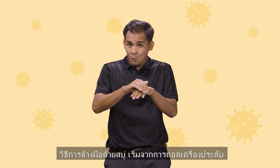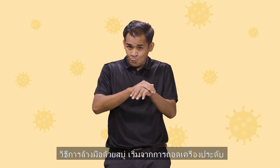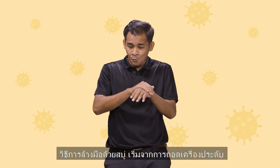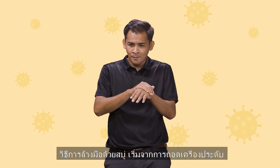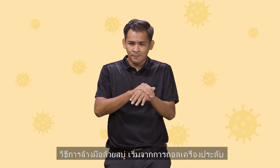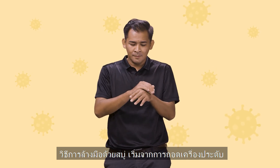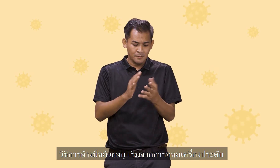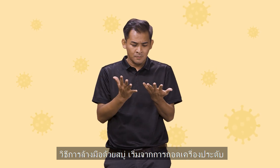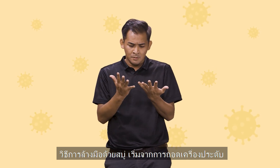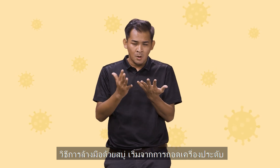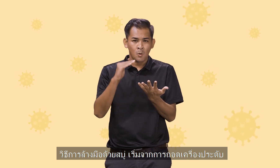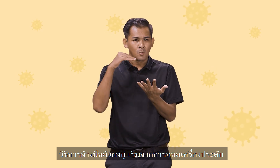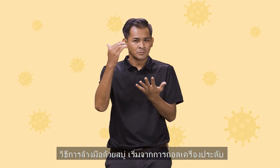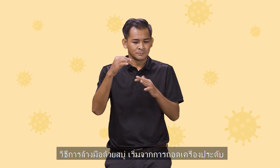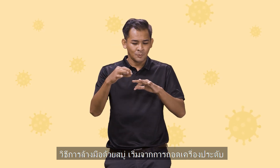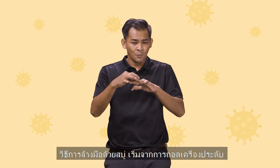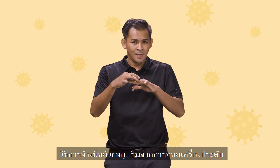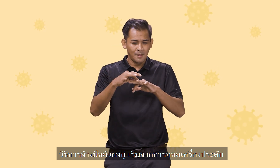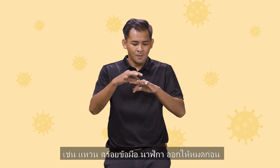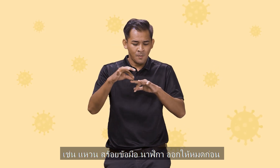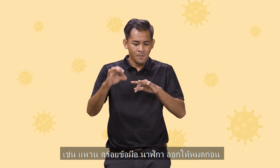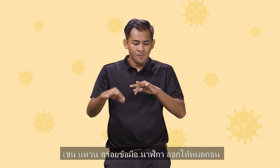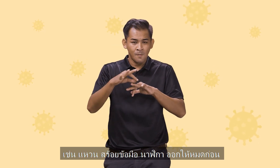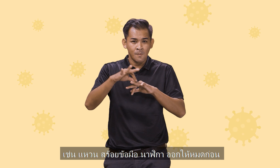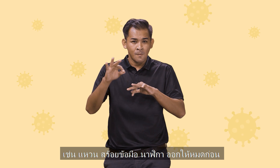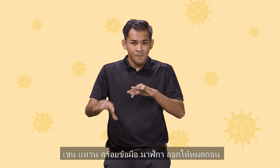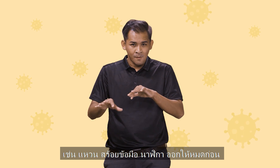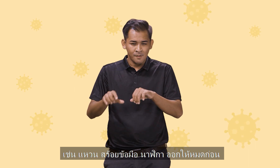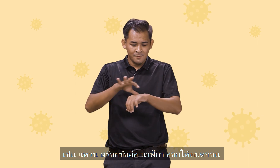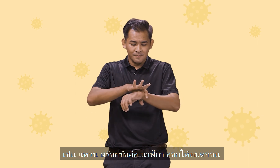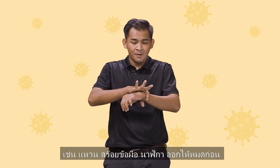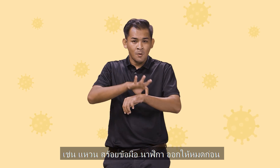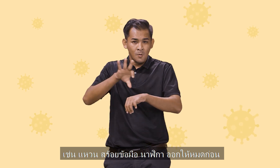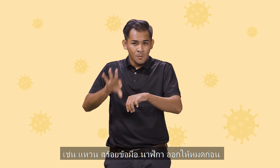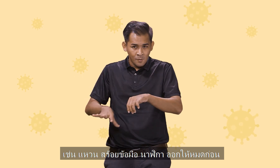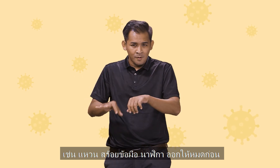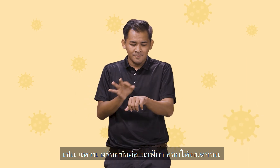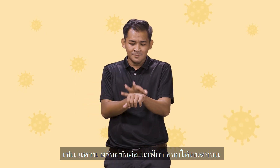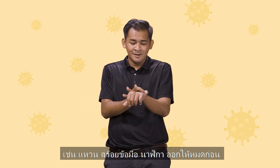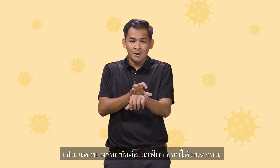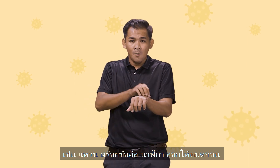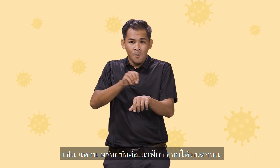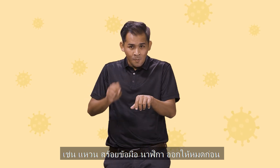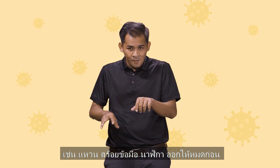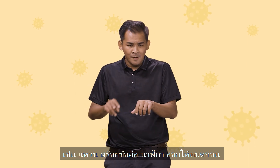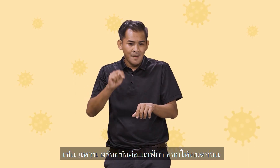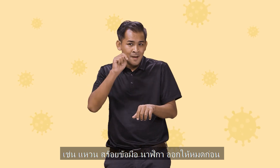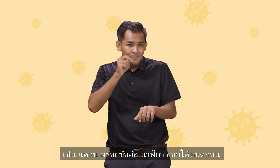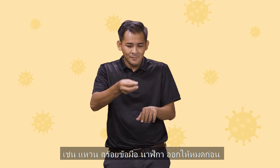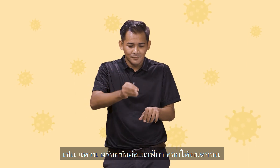บู่เริ่มจากการถอดเครื่องประดับเช่นแหวนสร้อยข้อมือนาฬิกาออกให้หมดก่อนจ